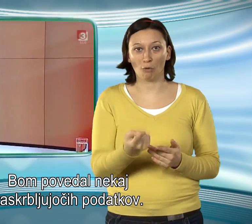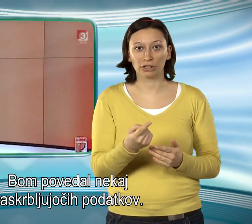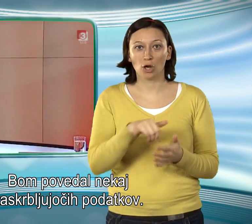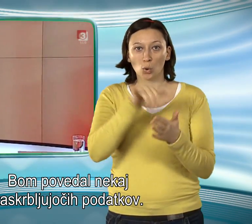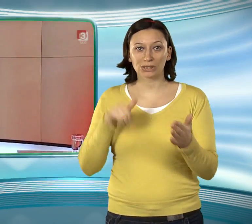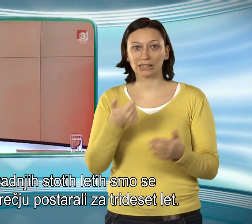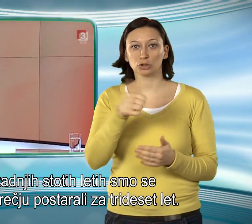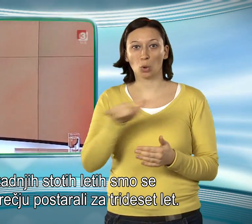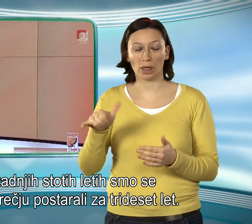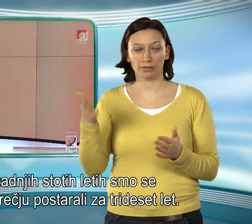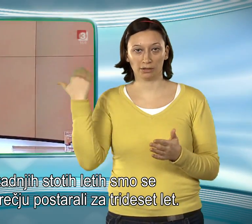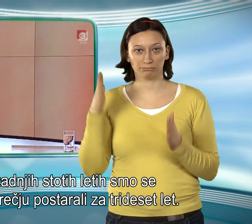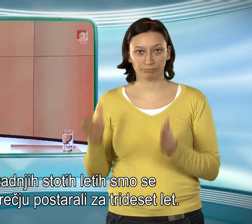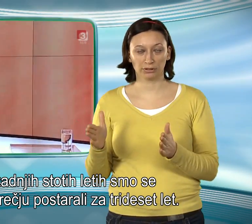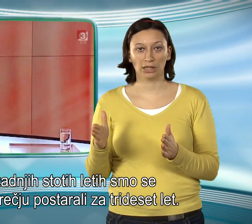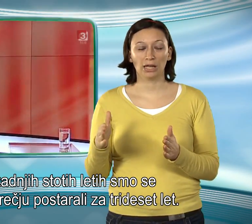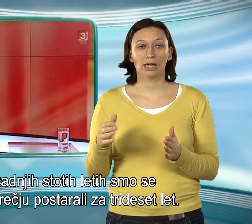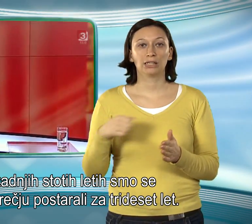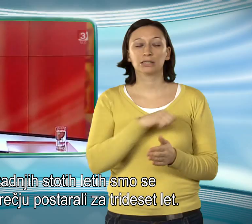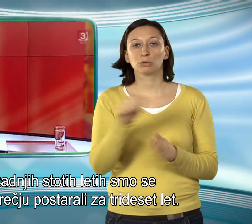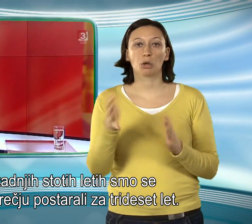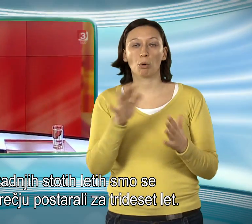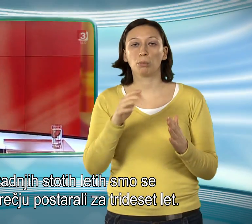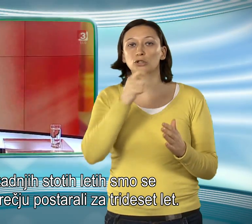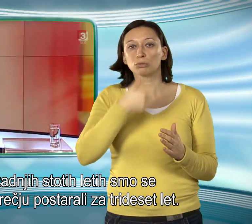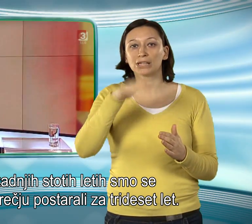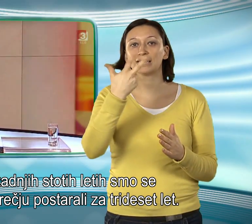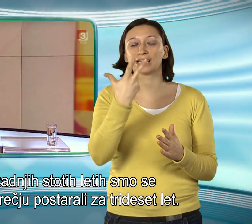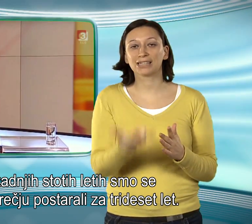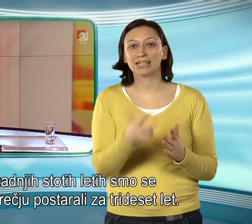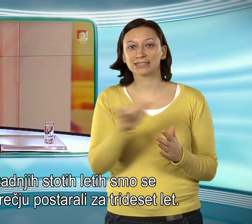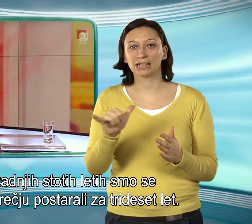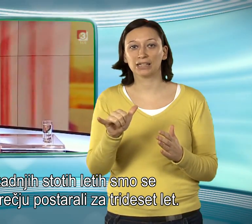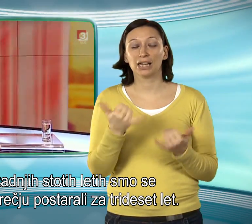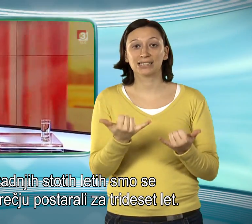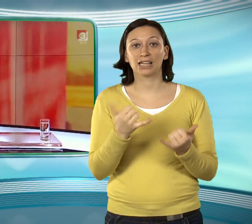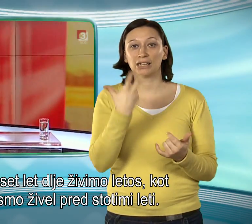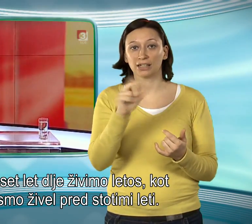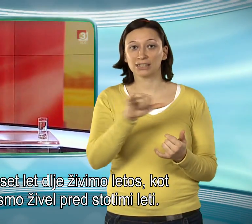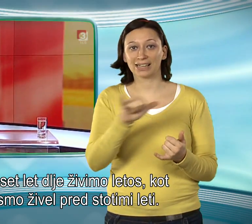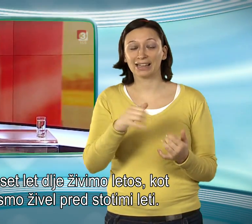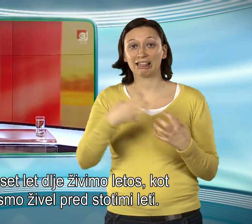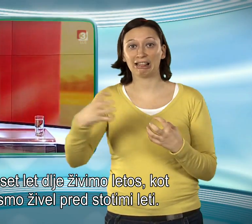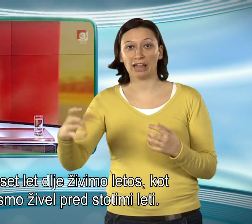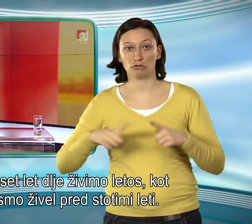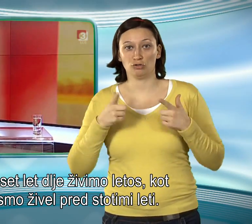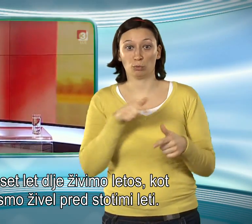V zadnjih 100 letih smo se v povprečju postarali za 30 let. 30 let dlje živimo